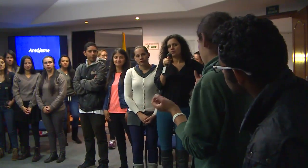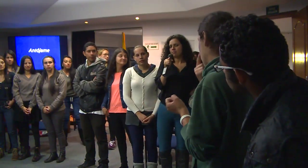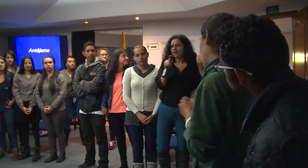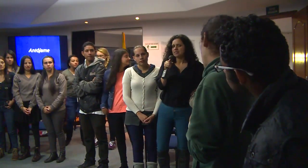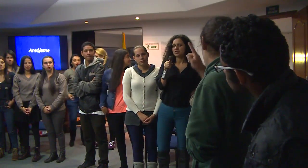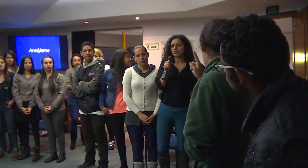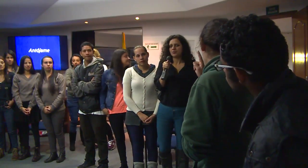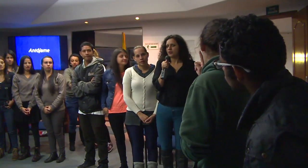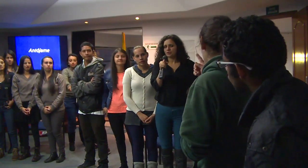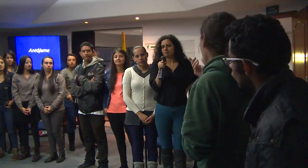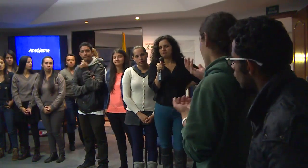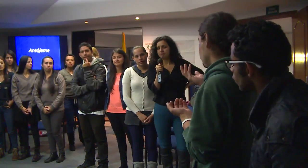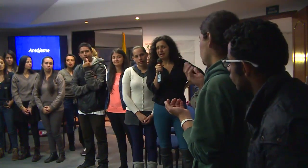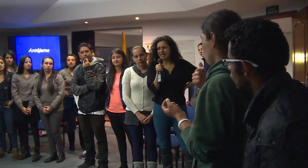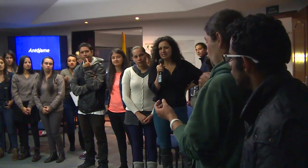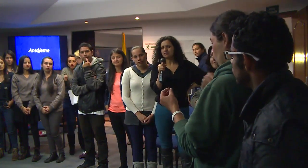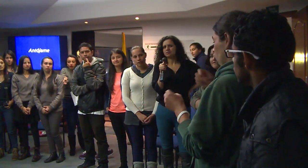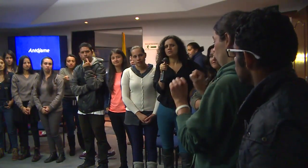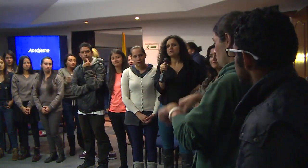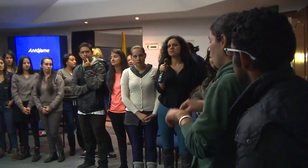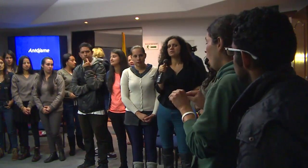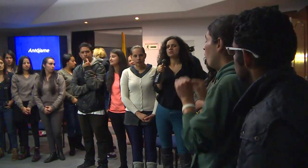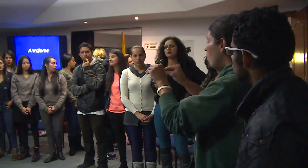Soy maestro. Bueno, ¿para qué?